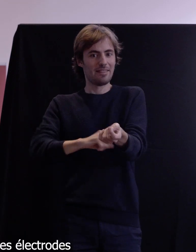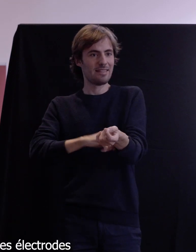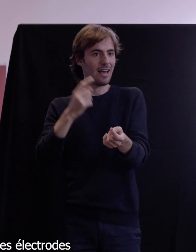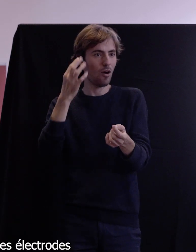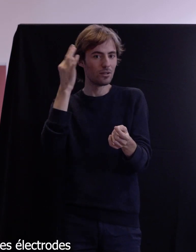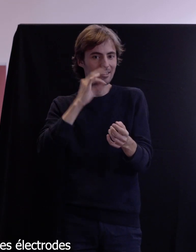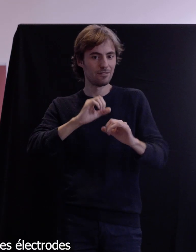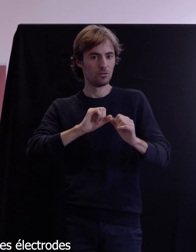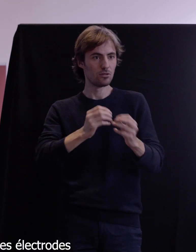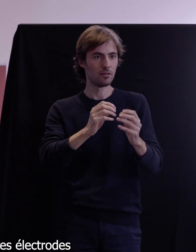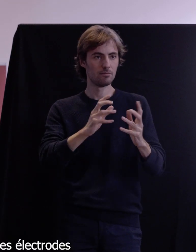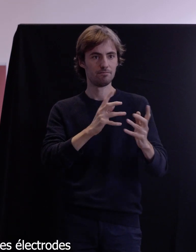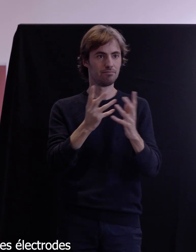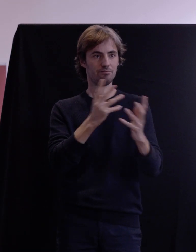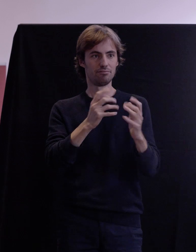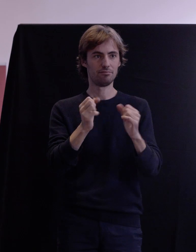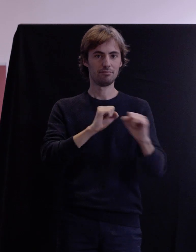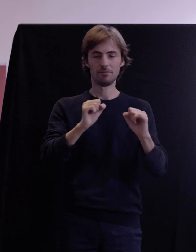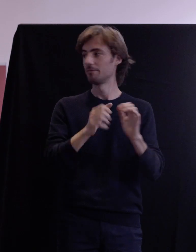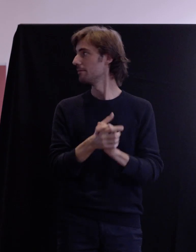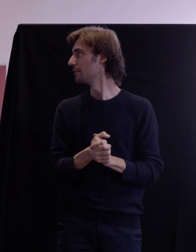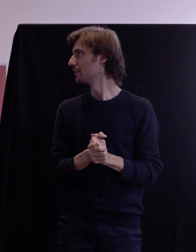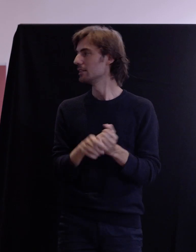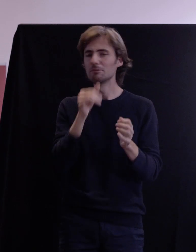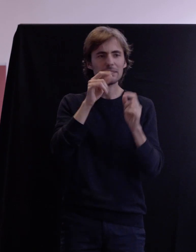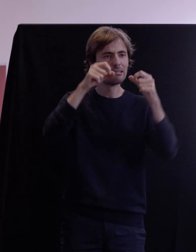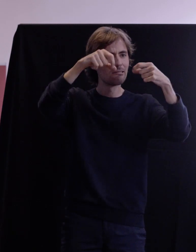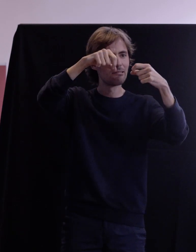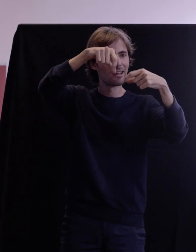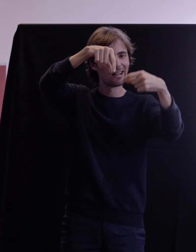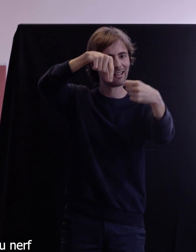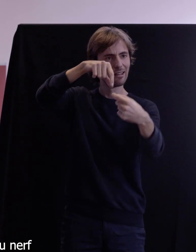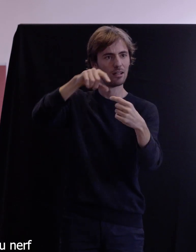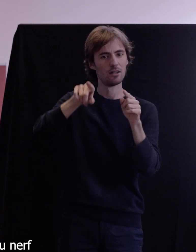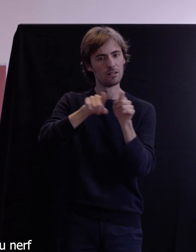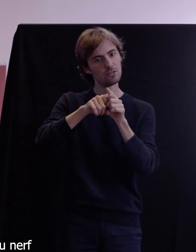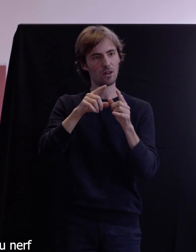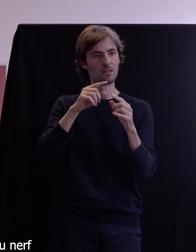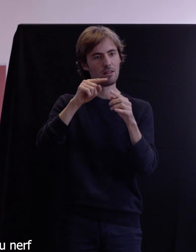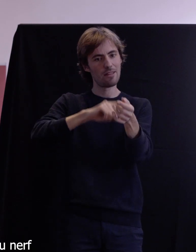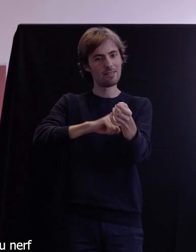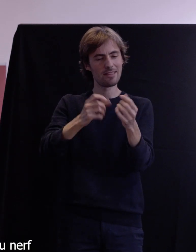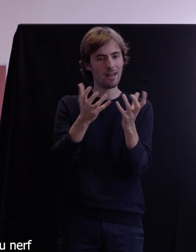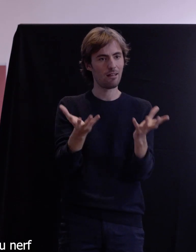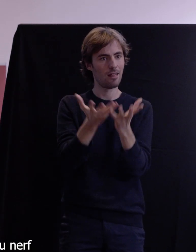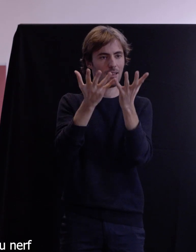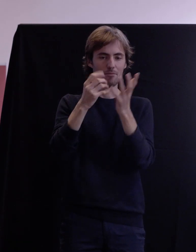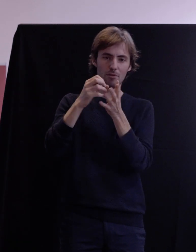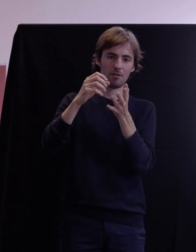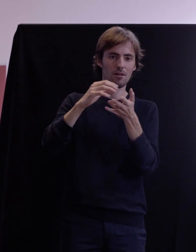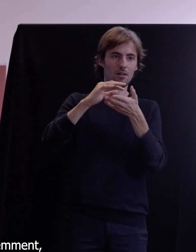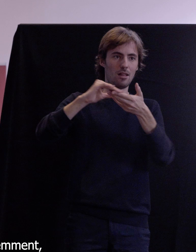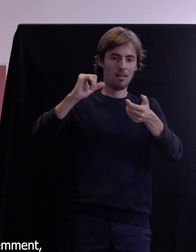D'accord, c'est des petites électrodes, et puis ces petites électrodes, elles vont allumer les différentes parties du nerf pour transmettre